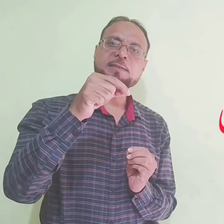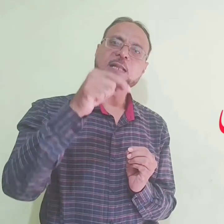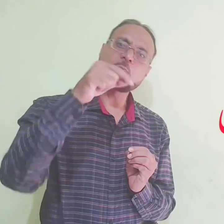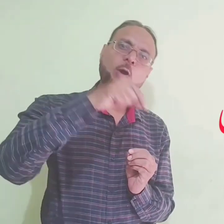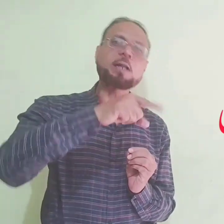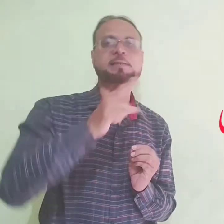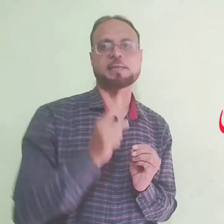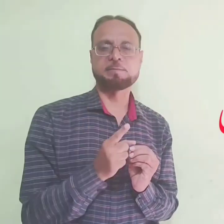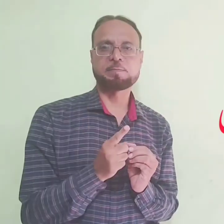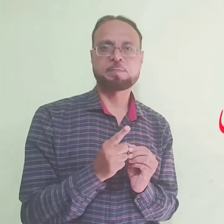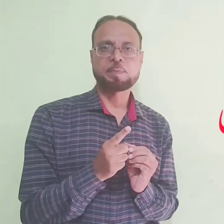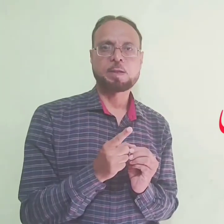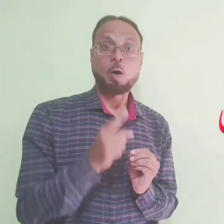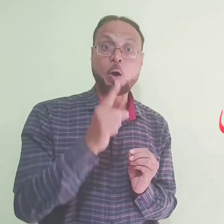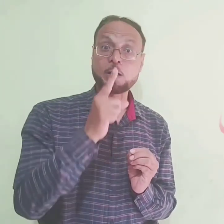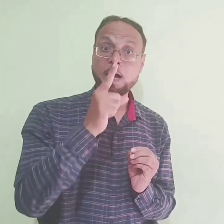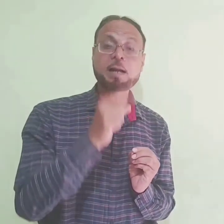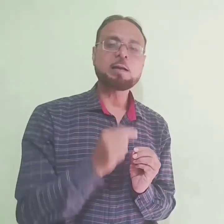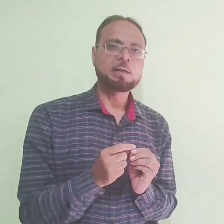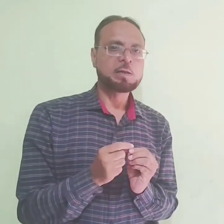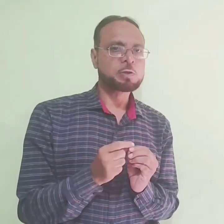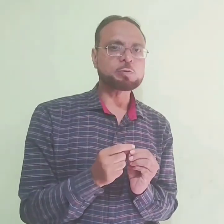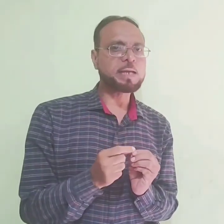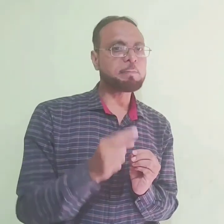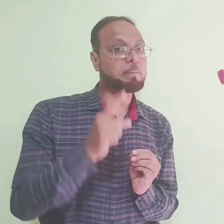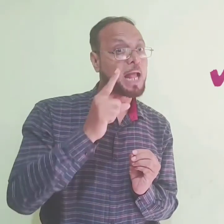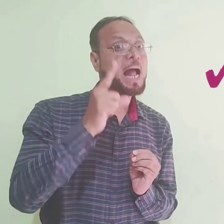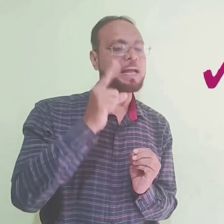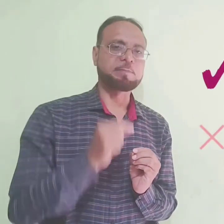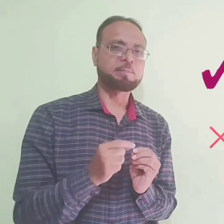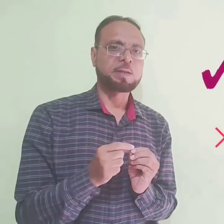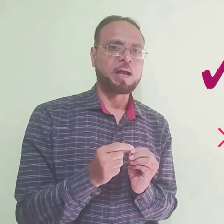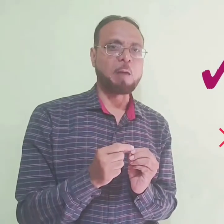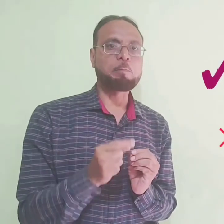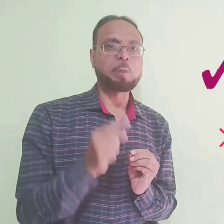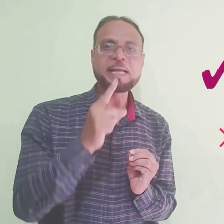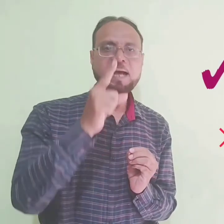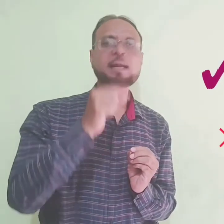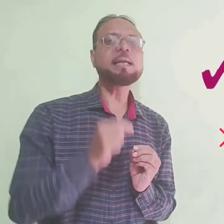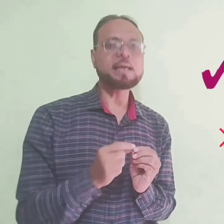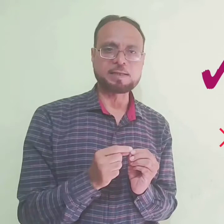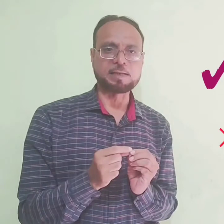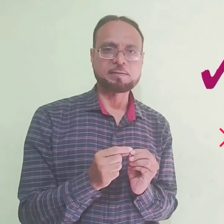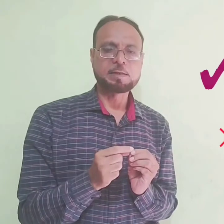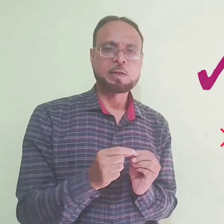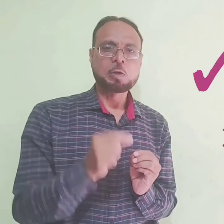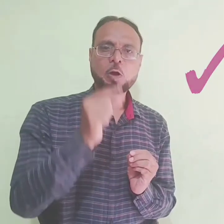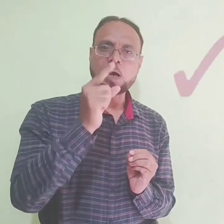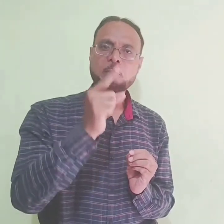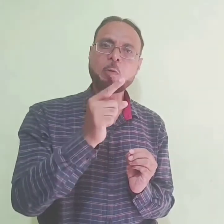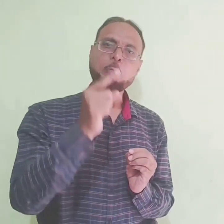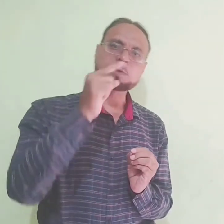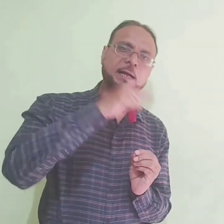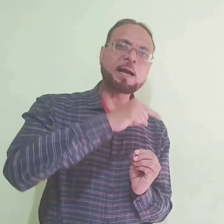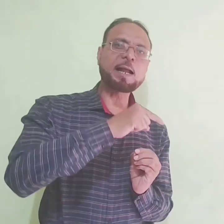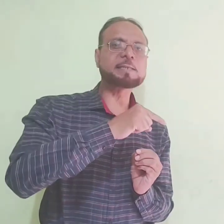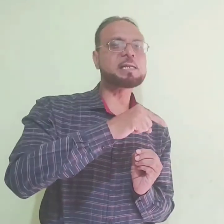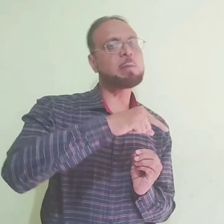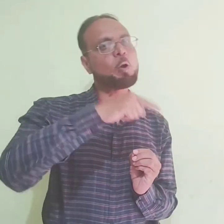साथ मौनस है। और घर चूंकि बड़ा है हम बड़ी घर नहीं कहते, तो घर को मुज़क्कर है इसलिए हम लोग